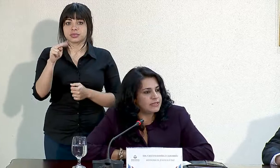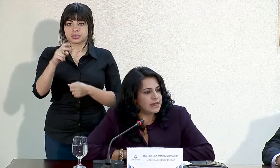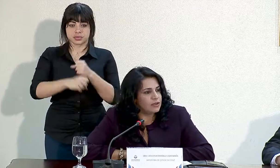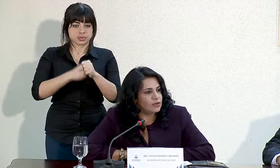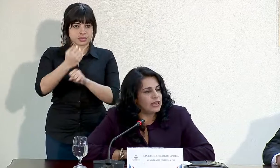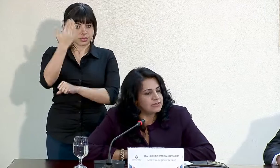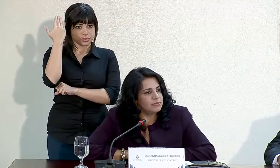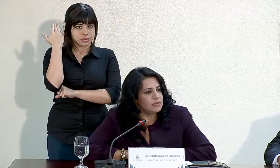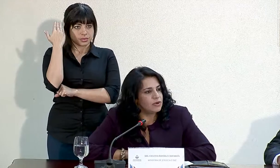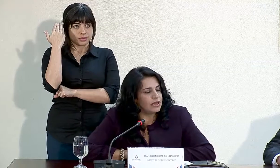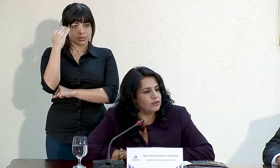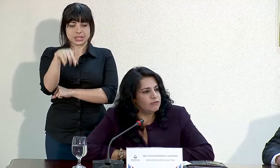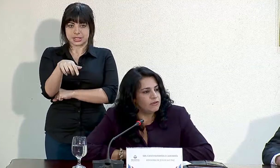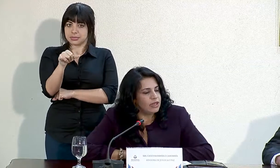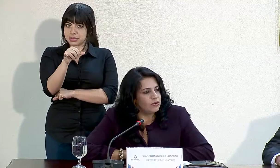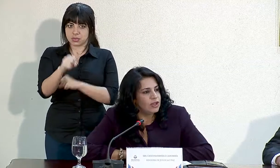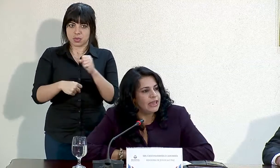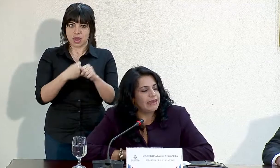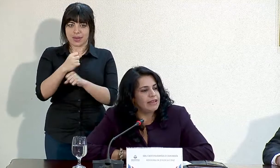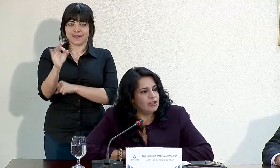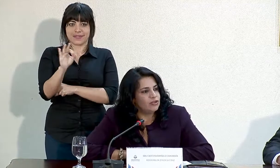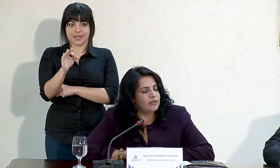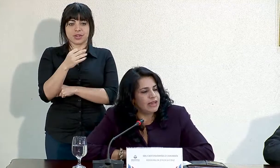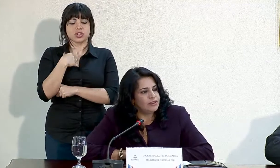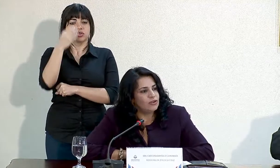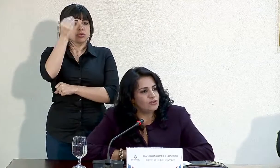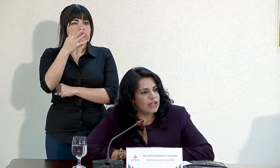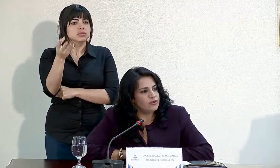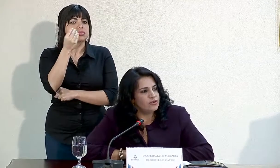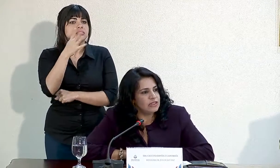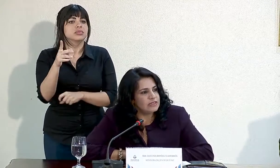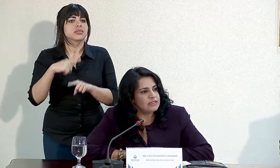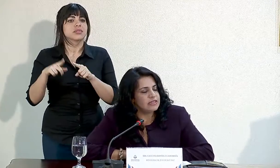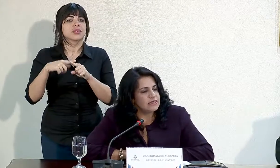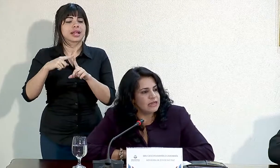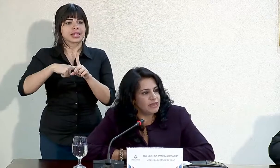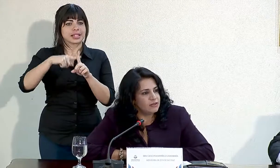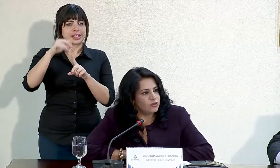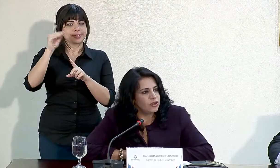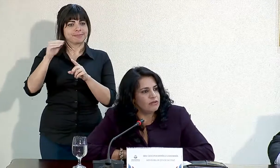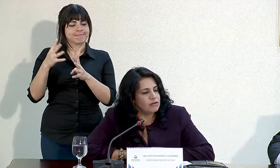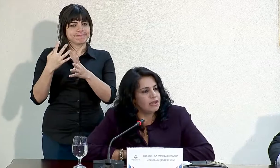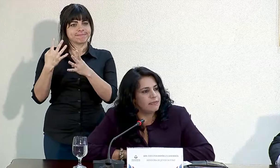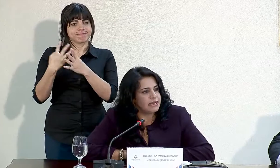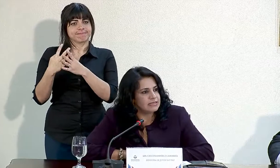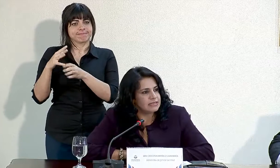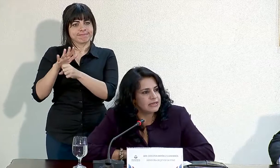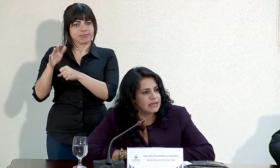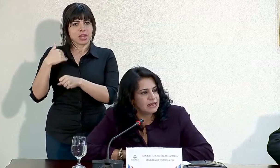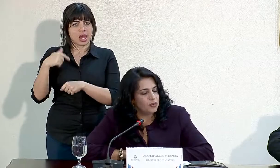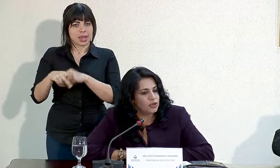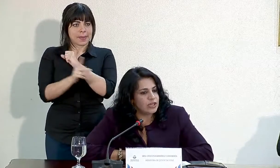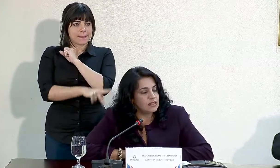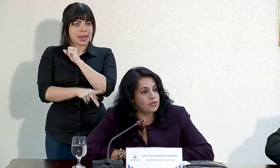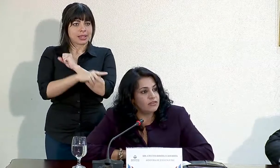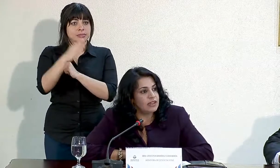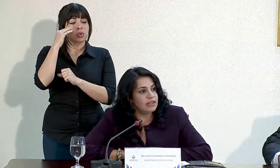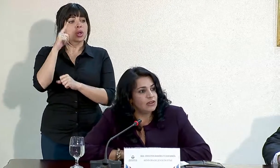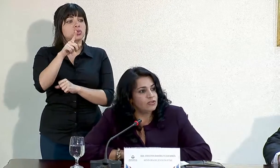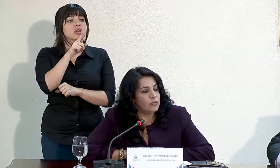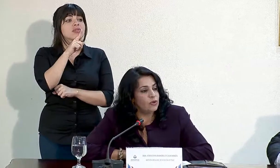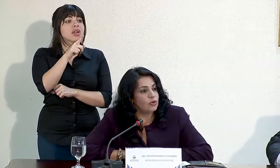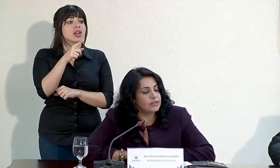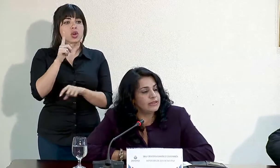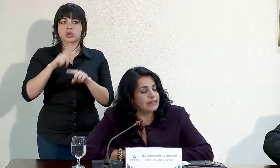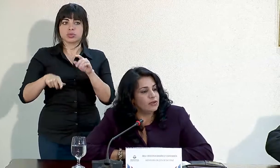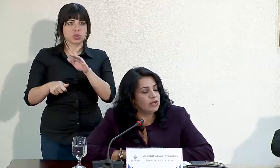del año pasado, este mismo año, en febrero, he venido revelando los altos índices de hacinamiento que vive el país. Porque esa es una realidad